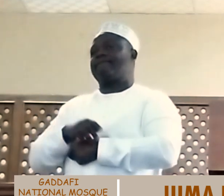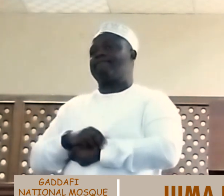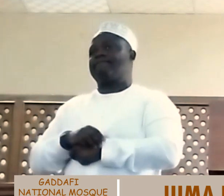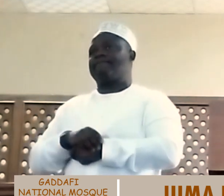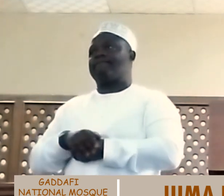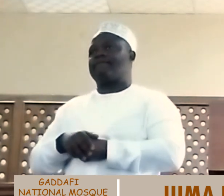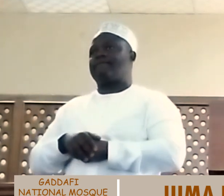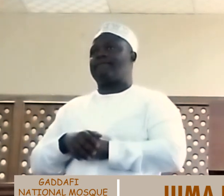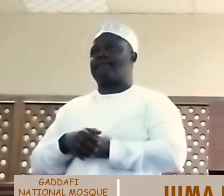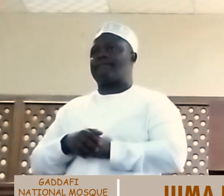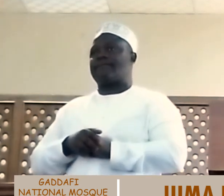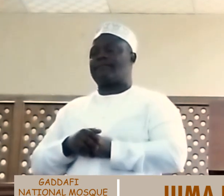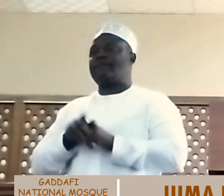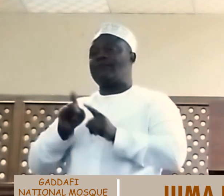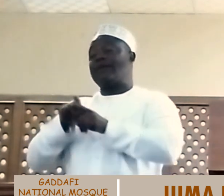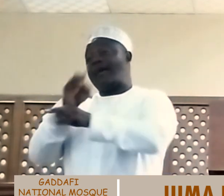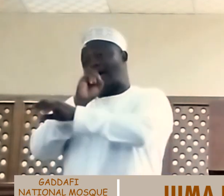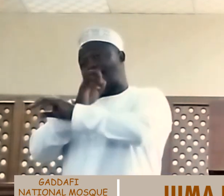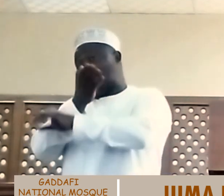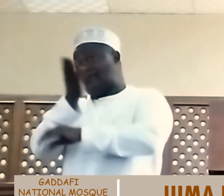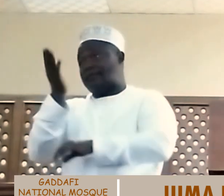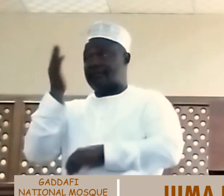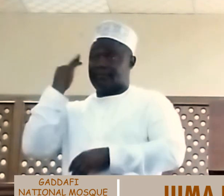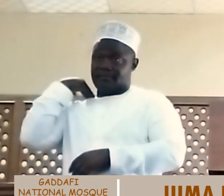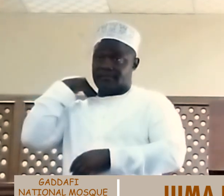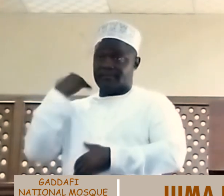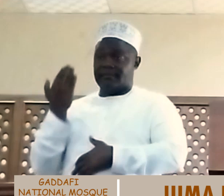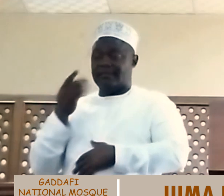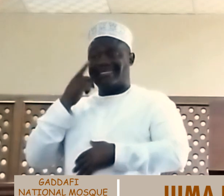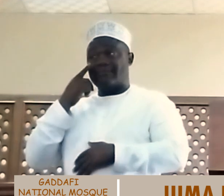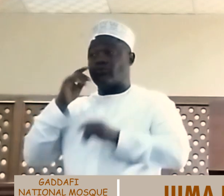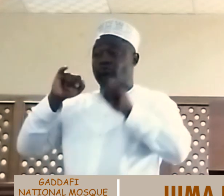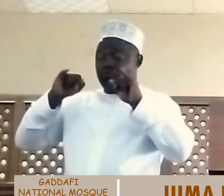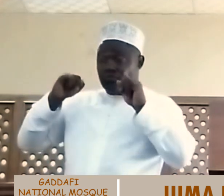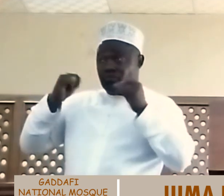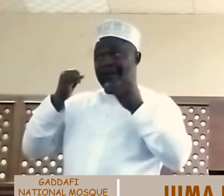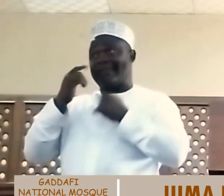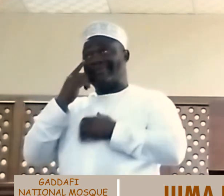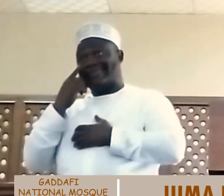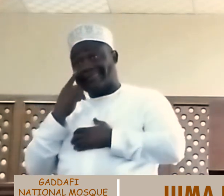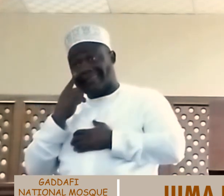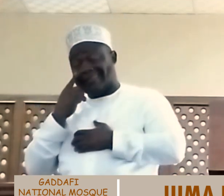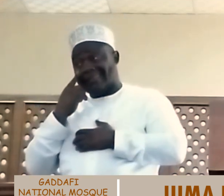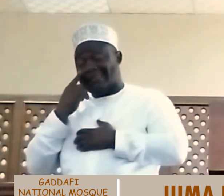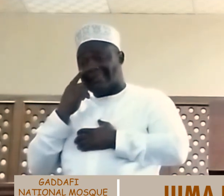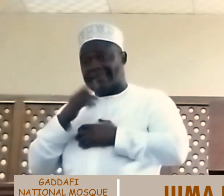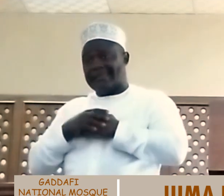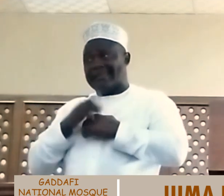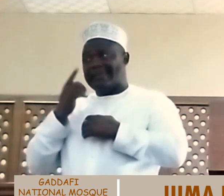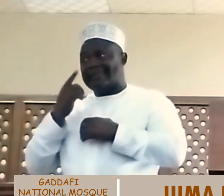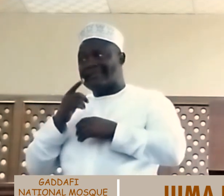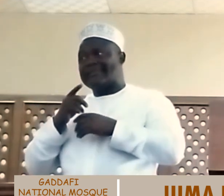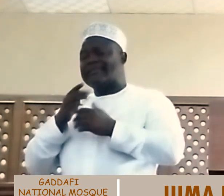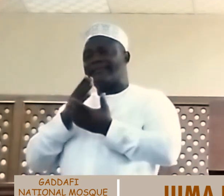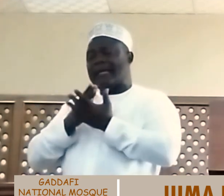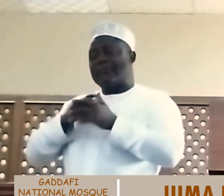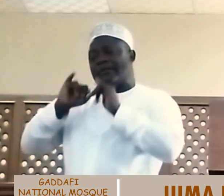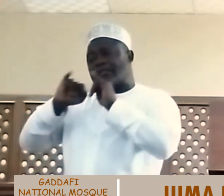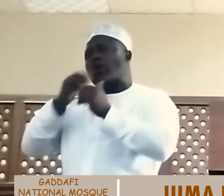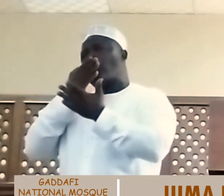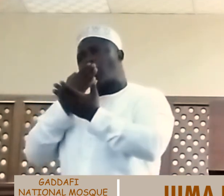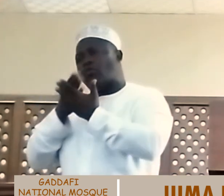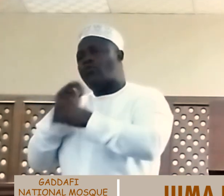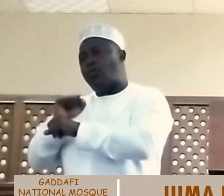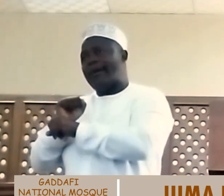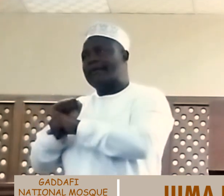N'olwekyo mbakubiriza baganda bange nti tusale amagezi tulabe nga tubaako kye tuleka